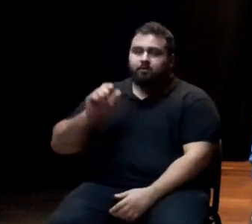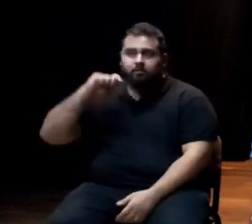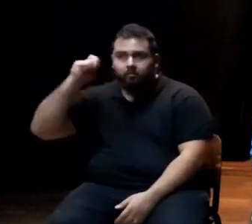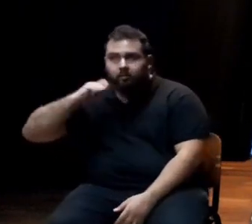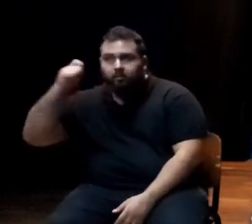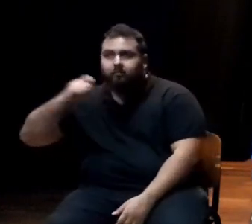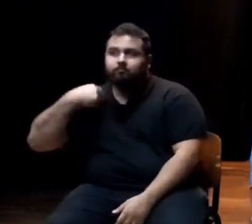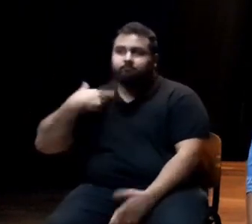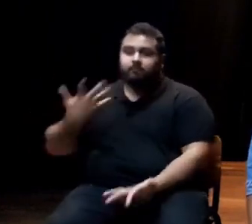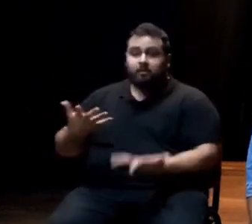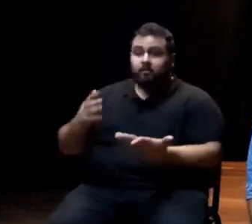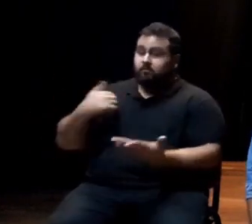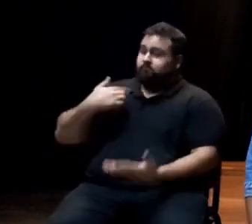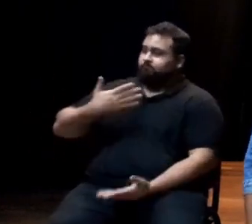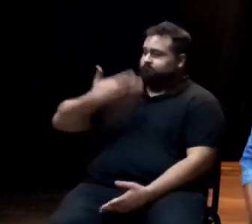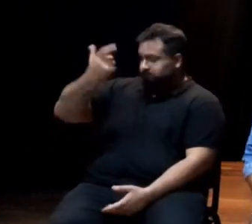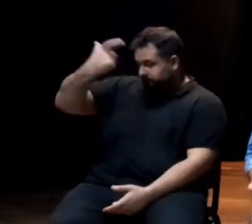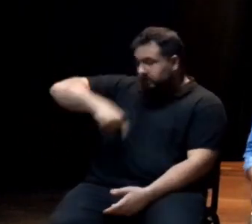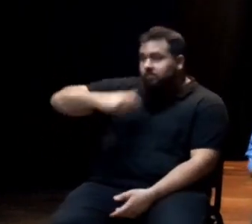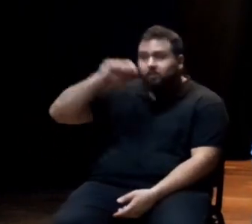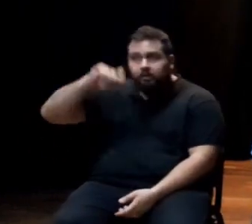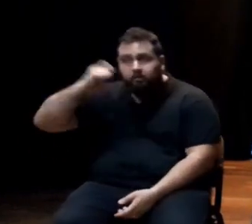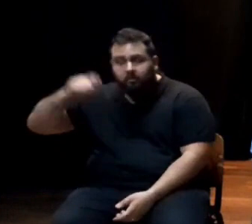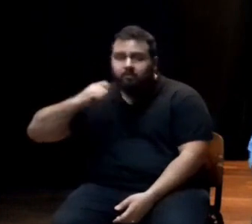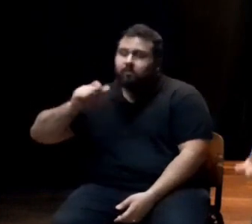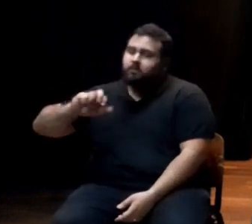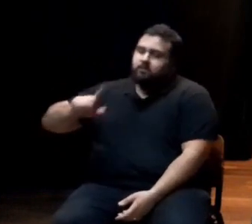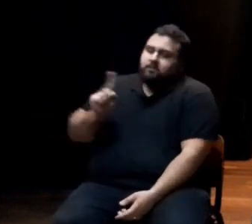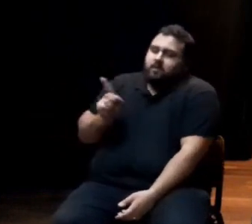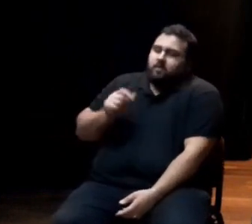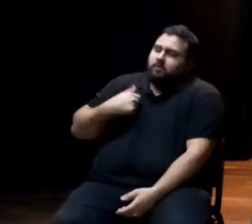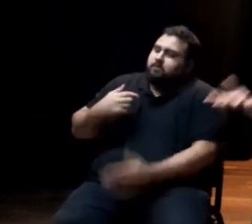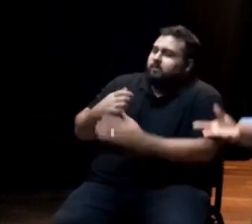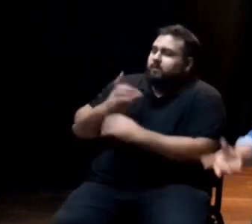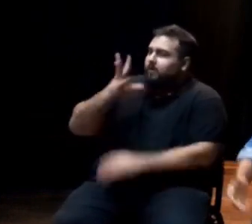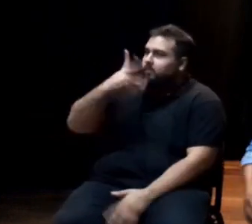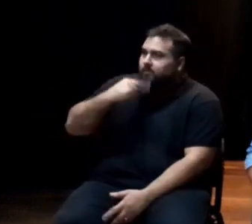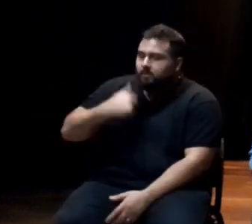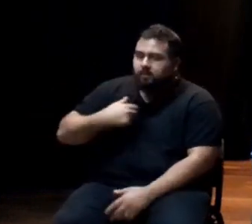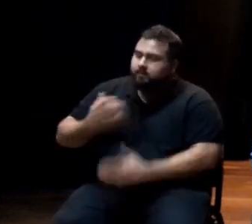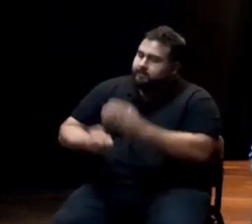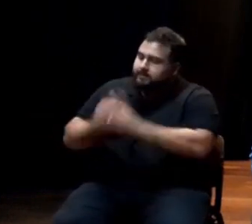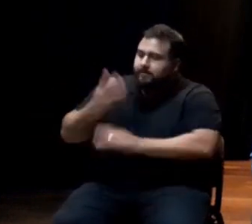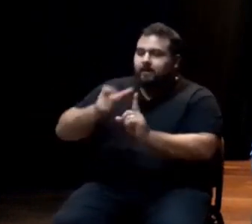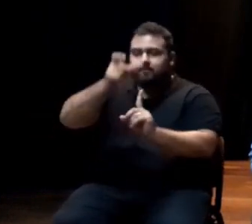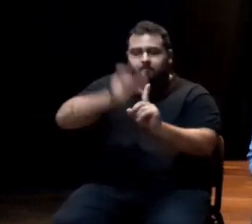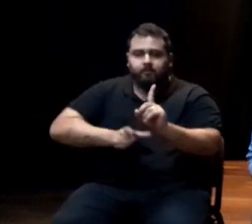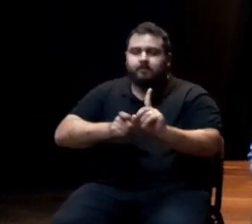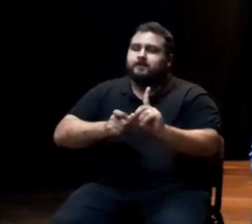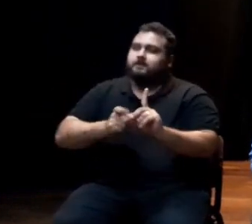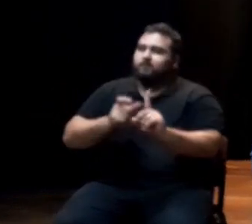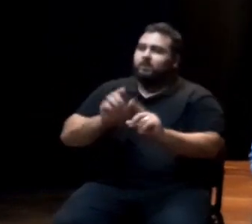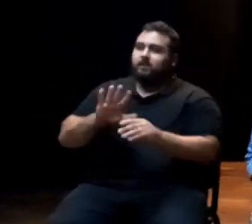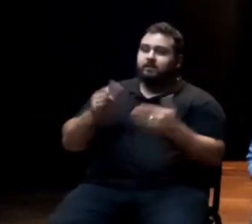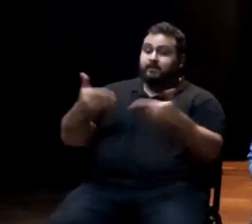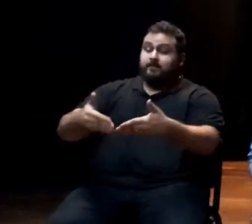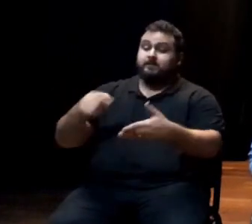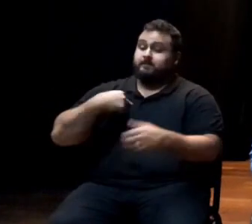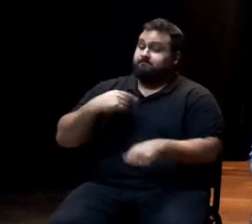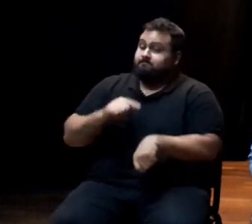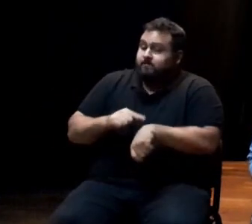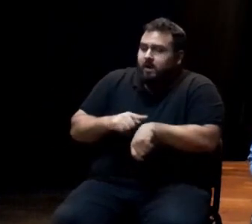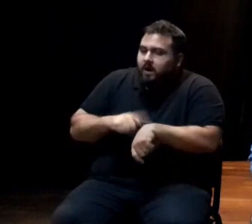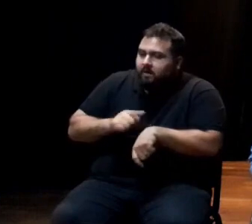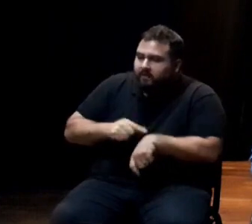nesse Eu sou ator, que é isso? Eu sou ator, não. Eu demorei muito para criar esse personagem. Você chega aqui, em uma hora acha que